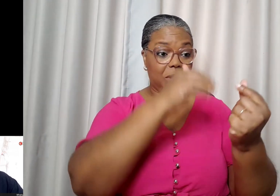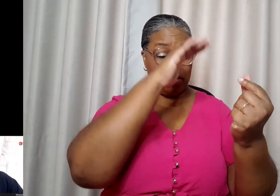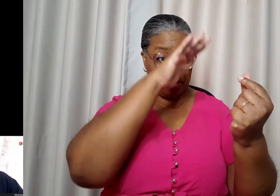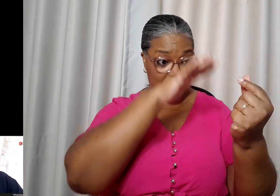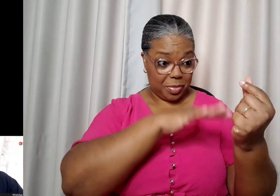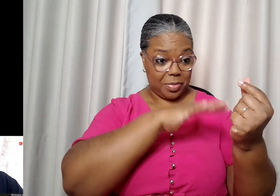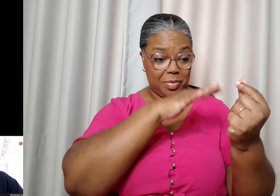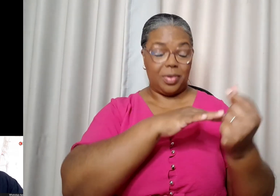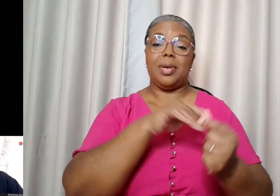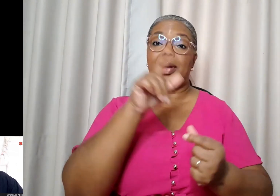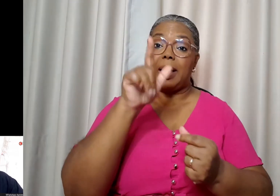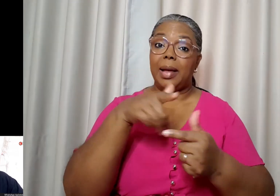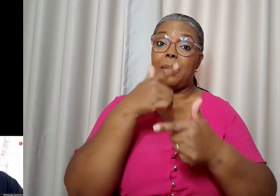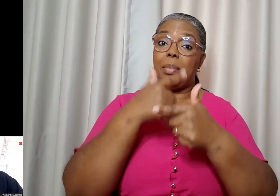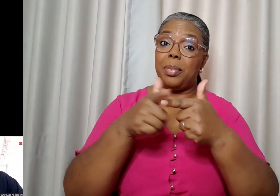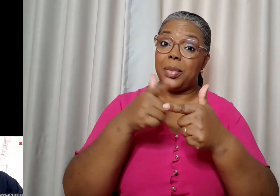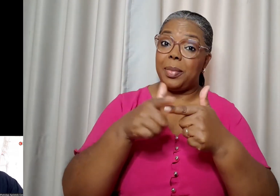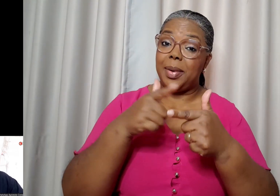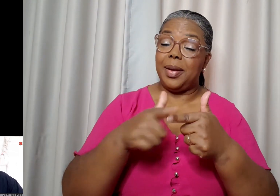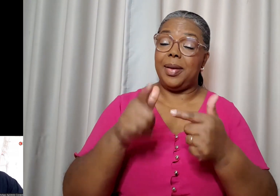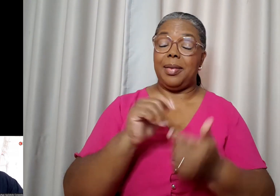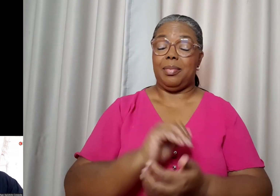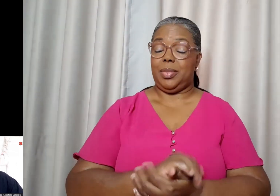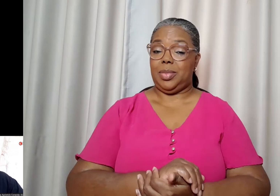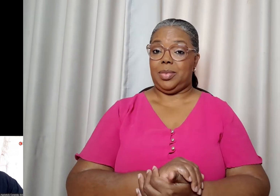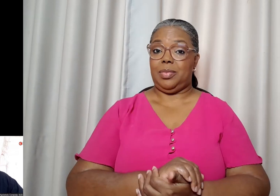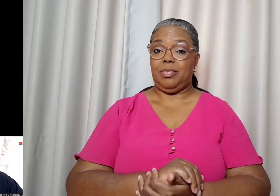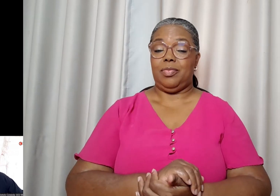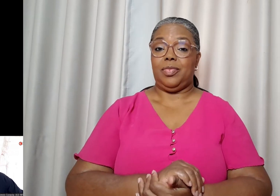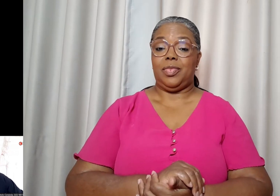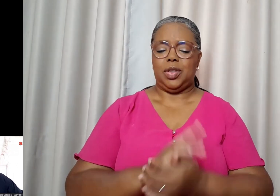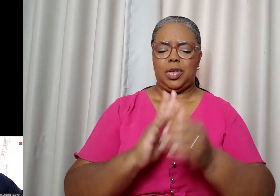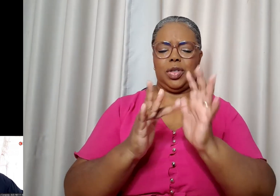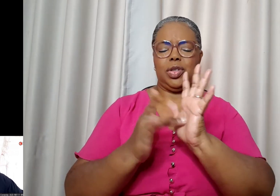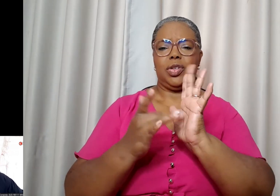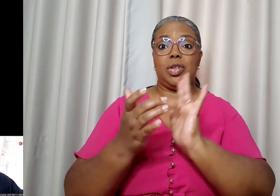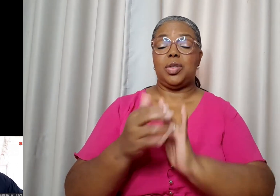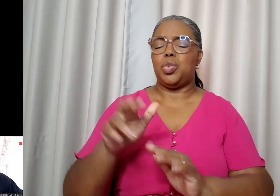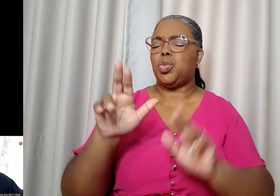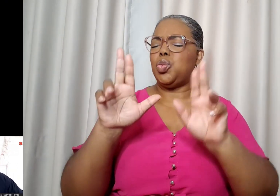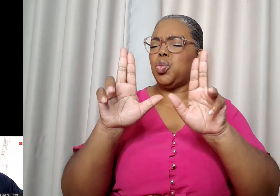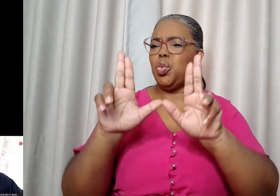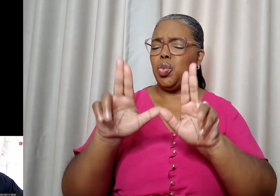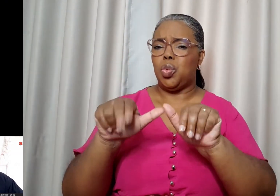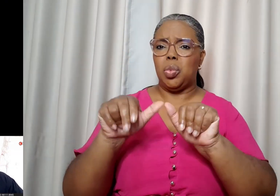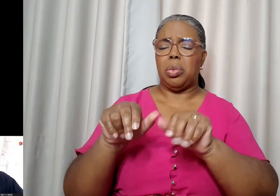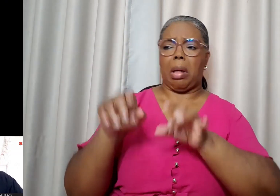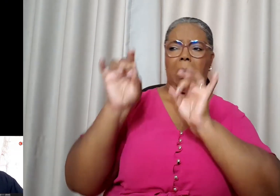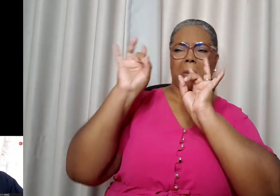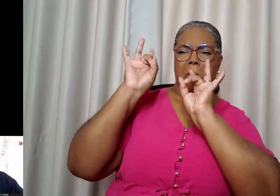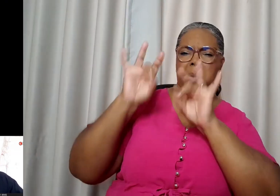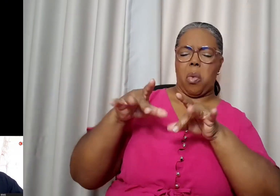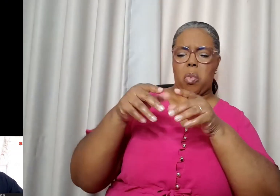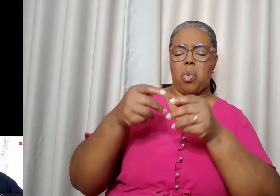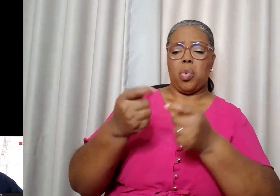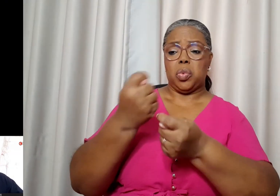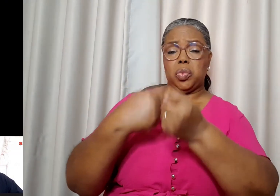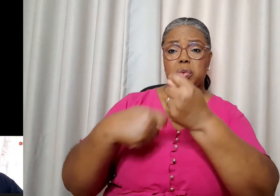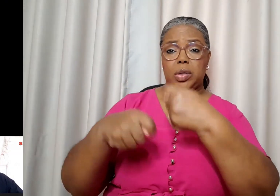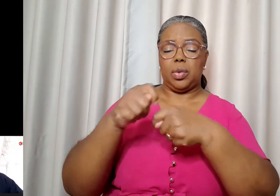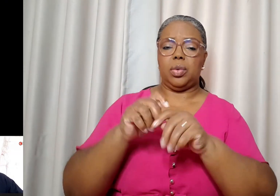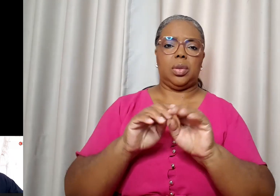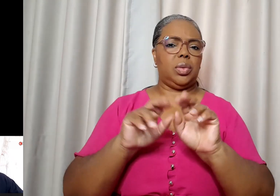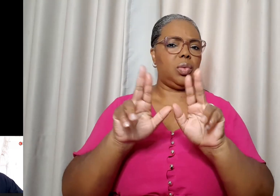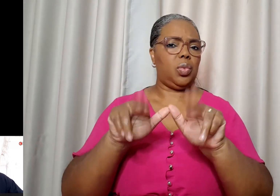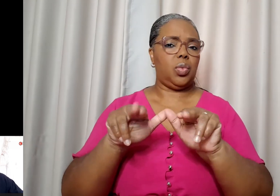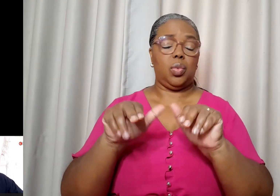Nunca Jesus foi hostil aos negócios. Nunca você vê uma expressão de Jesus contra o